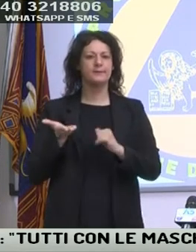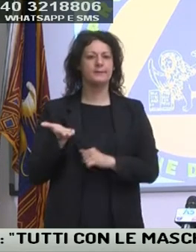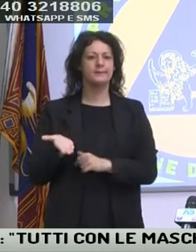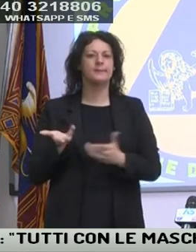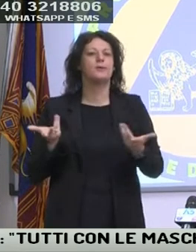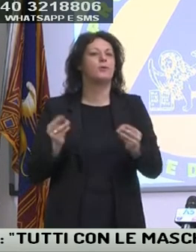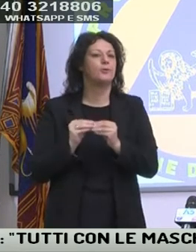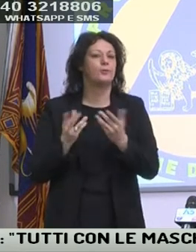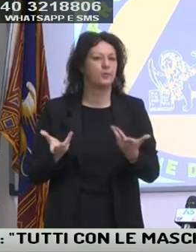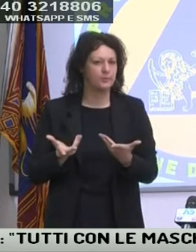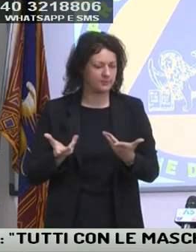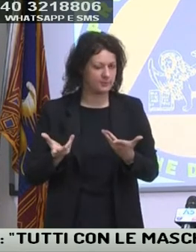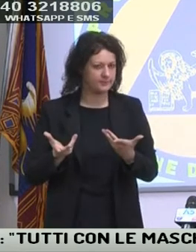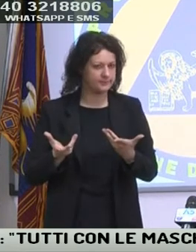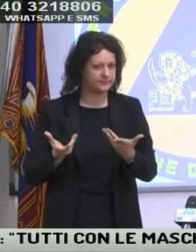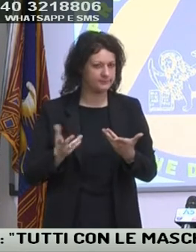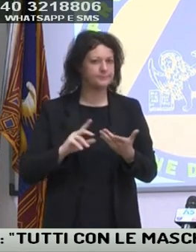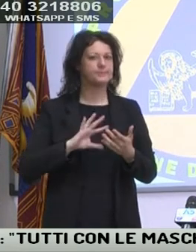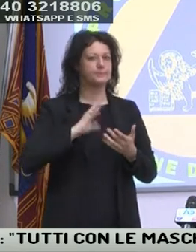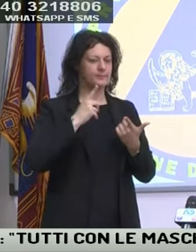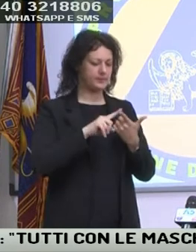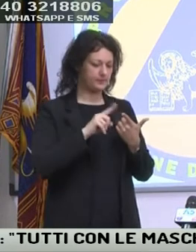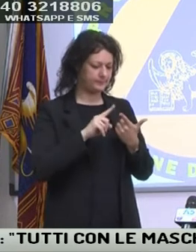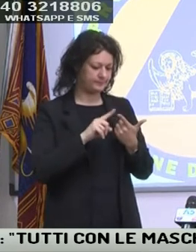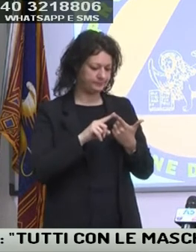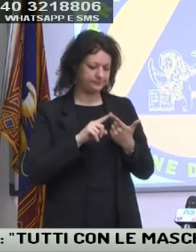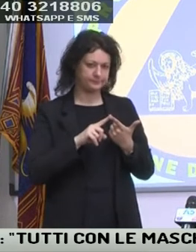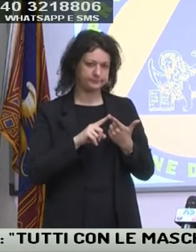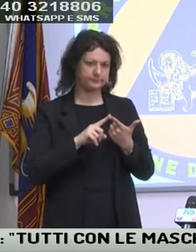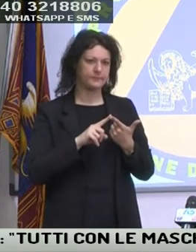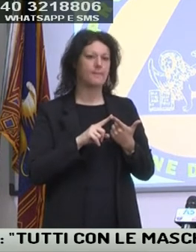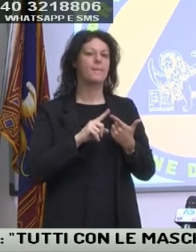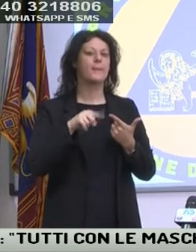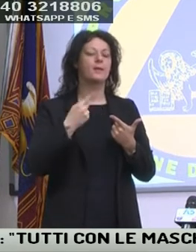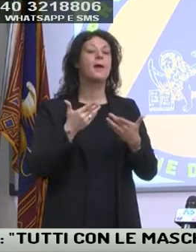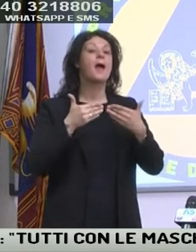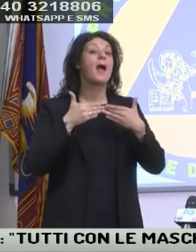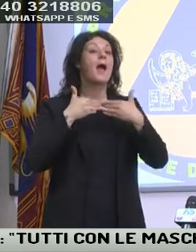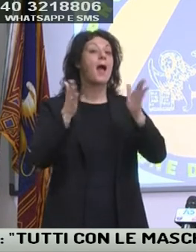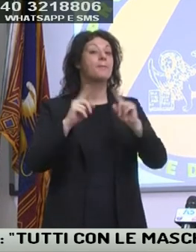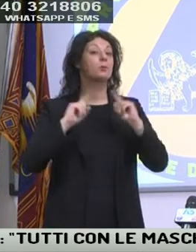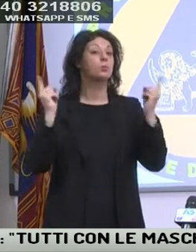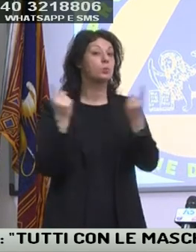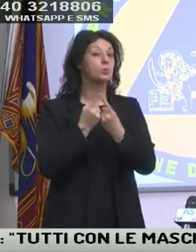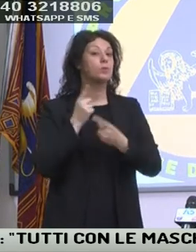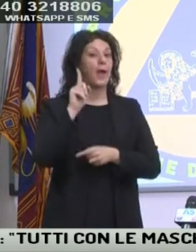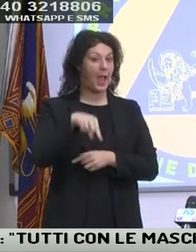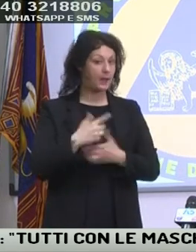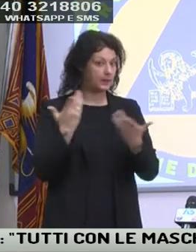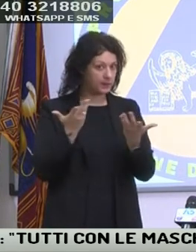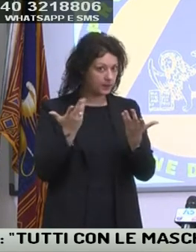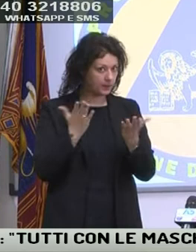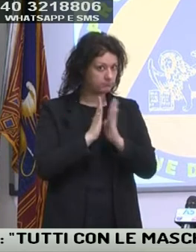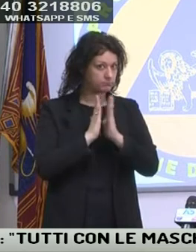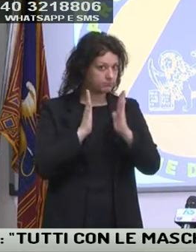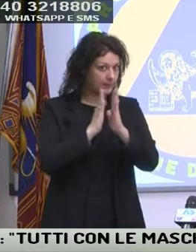alla buona volontà, insomma, mi sembra di capire. Questo è uno. Poi, aprendo tutto, verranno aperti anche i luoghi di culto e quindi ci saranno